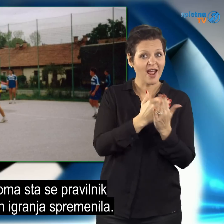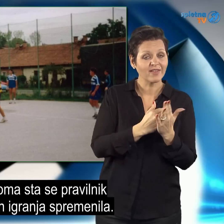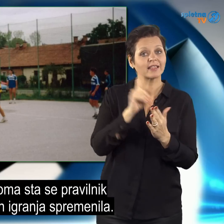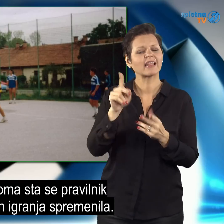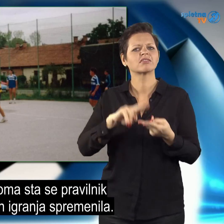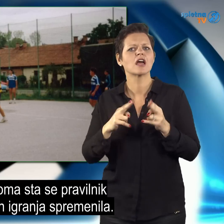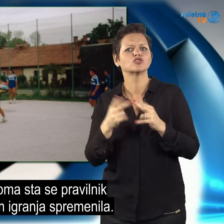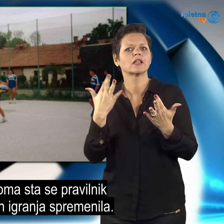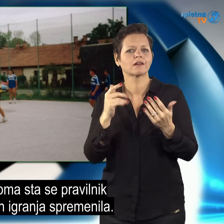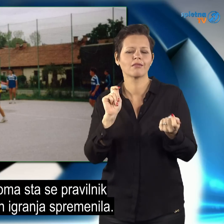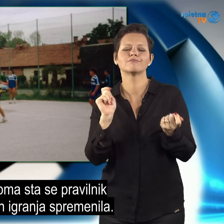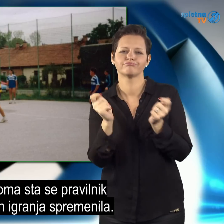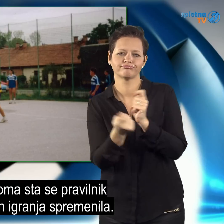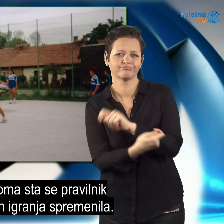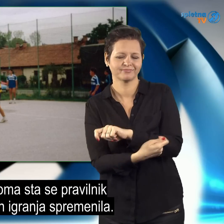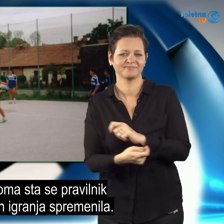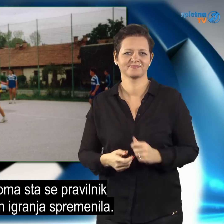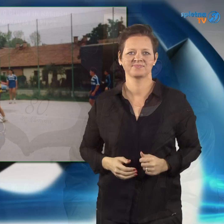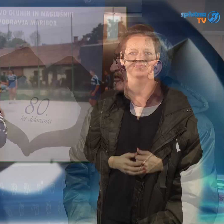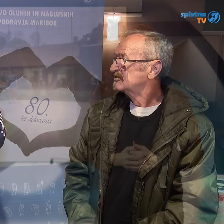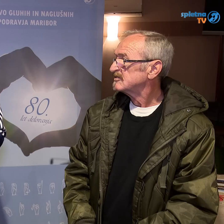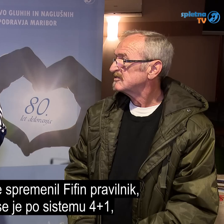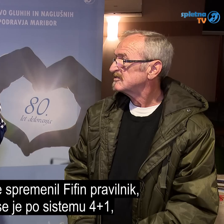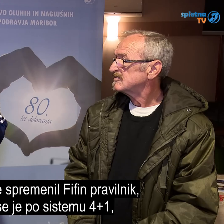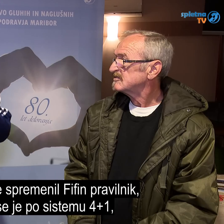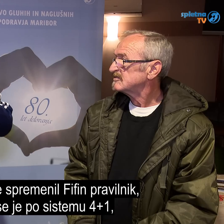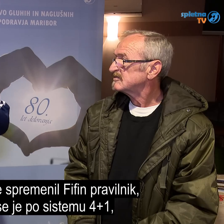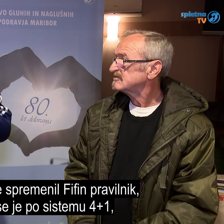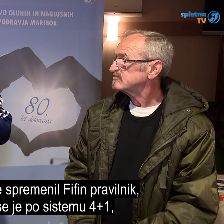Sčasoma sta se pravilnik in način igranja spremenila.